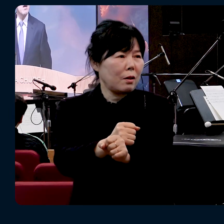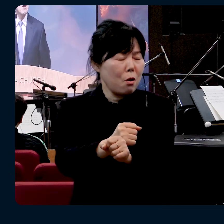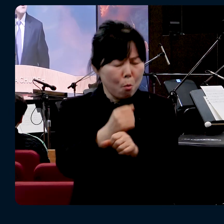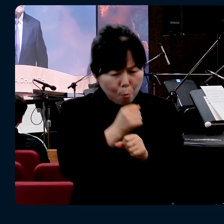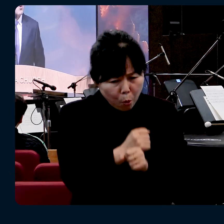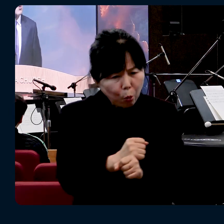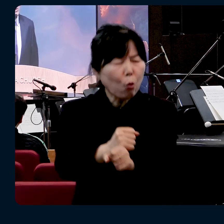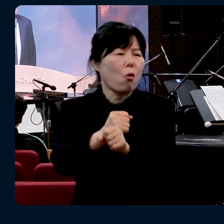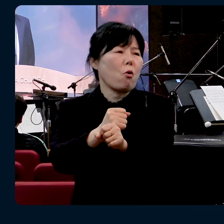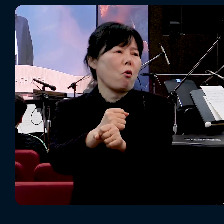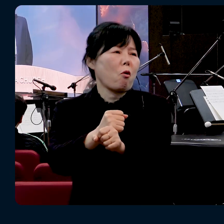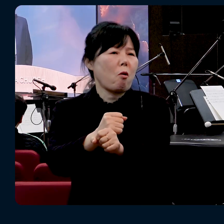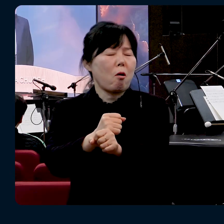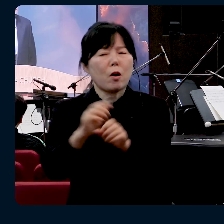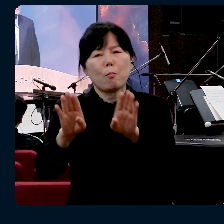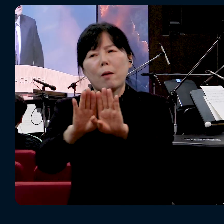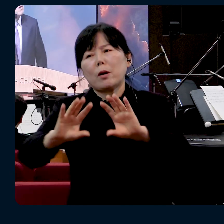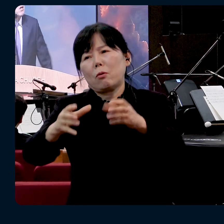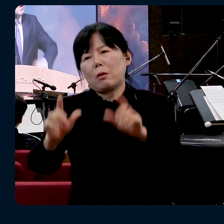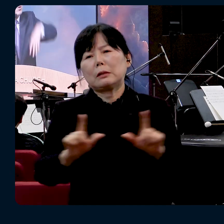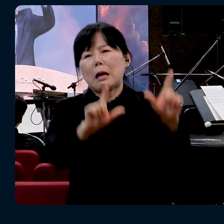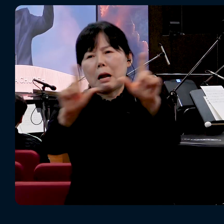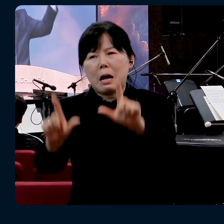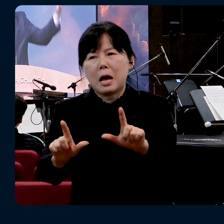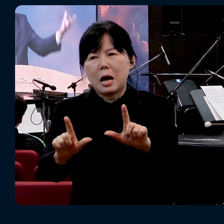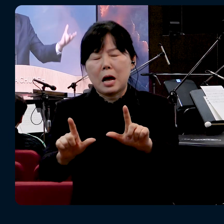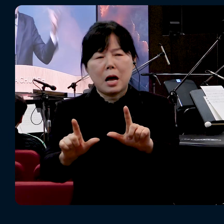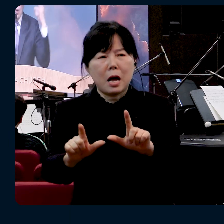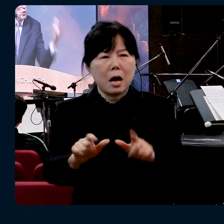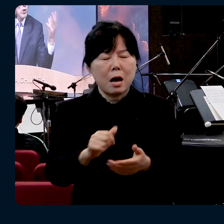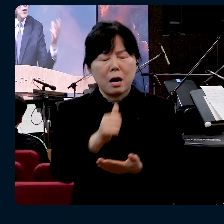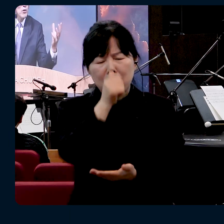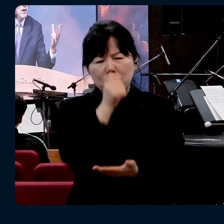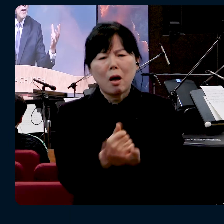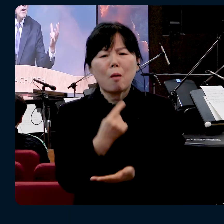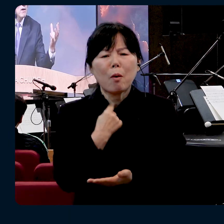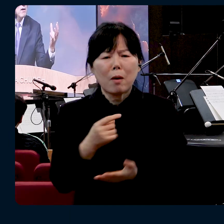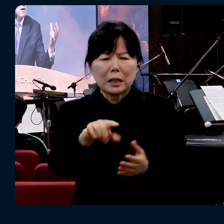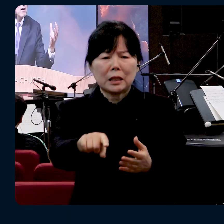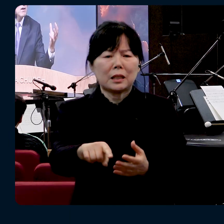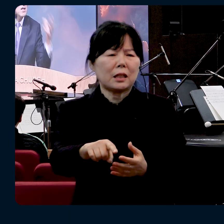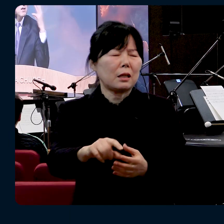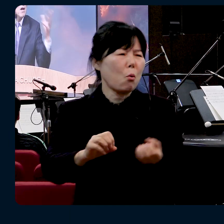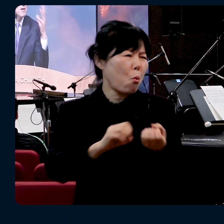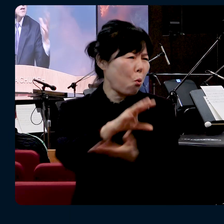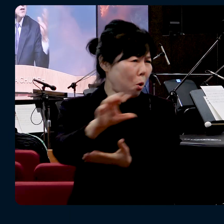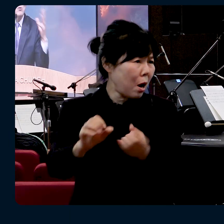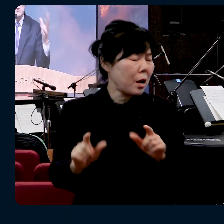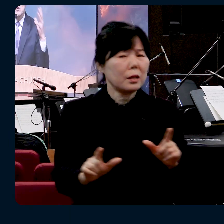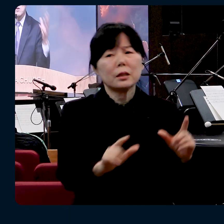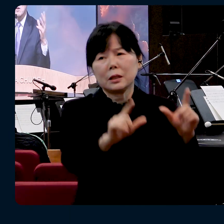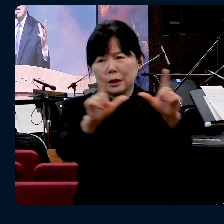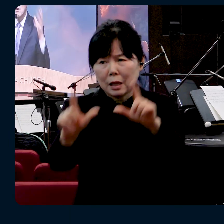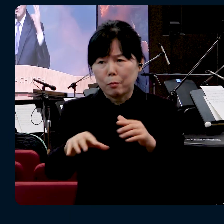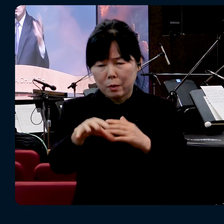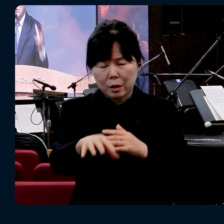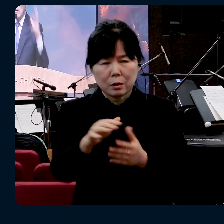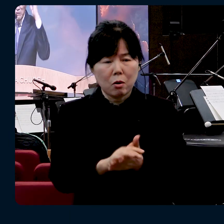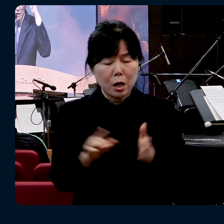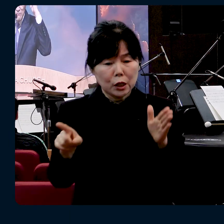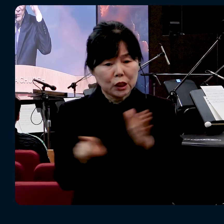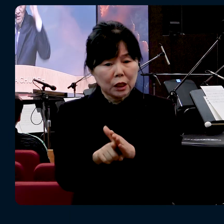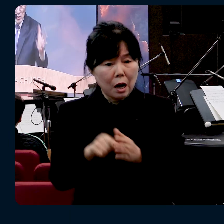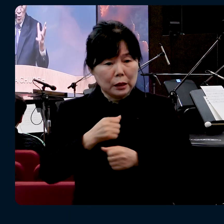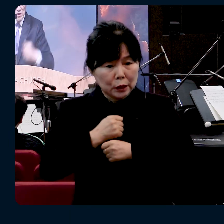거 아닙니까? 포로로 그 땅을 살면서 그 세속 도시 가운데서 어떻게 그렇게 신앙을 지킬 수 있었을까?